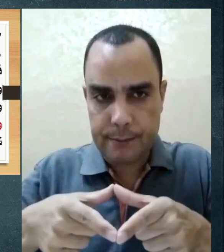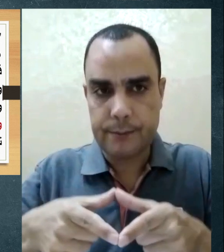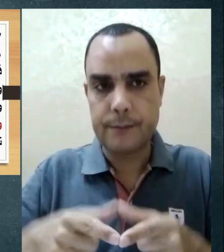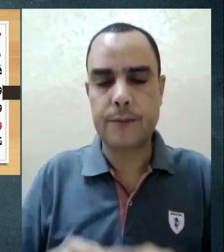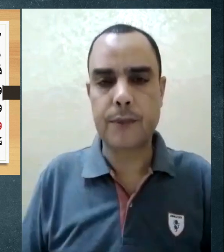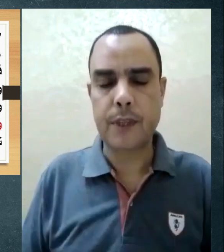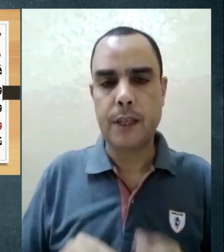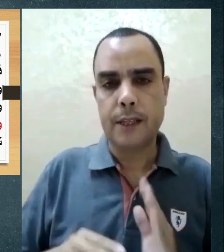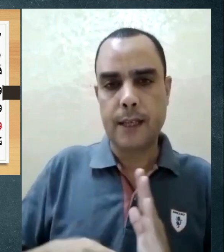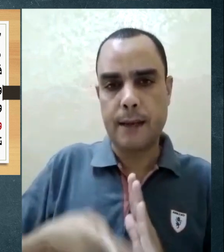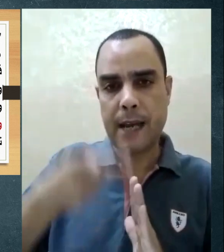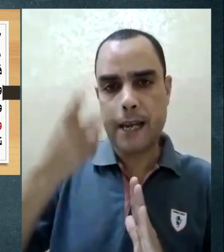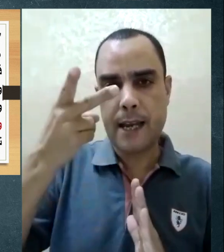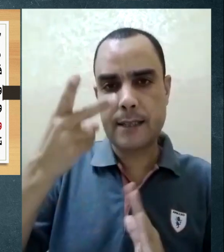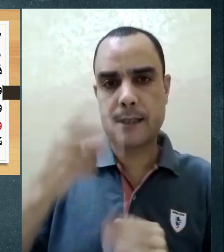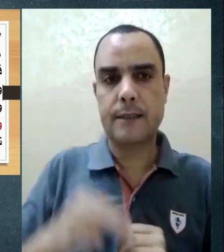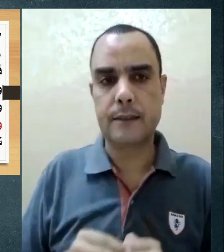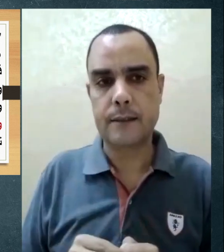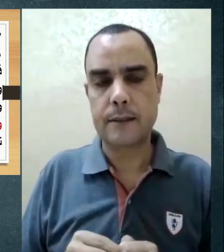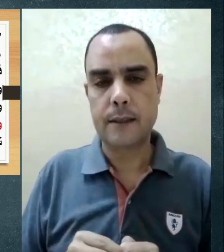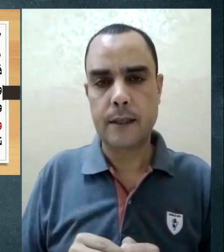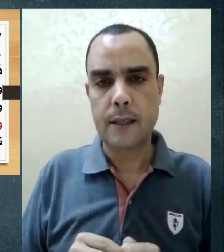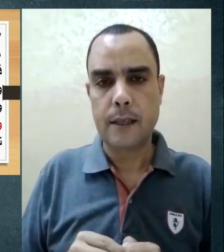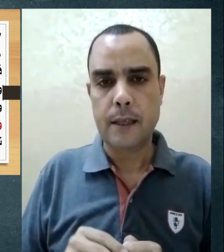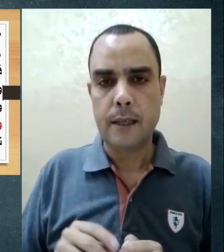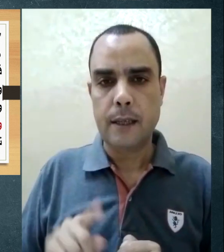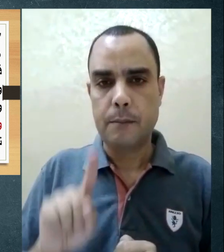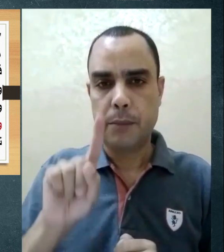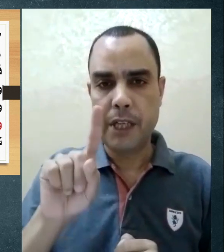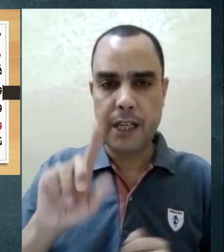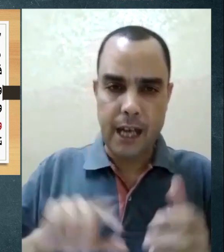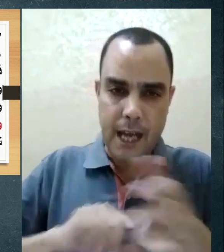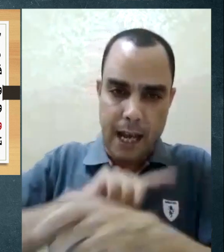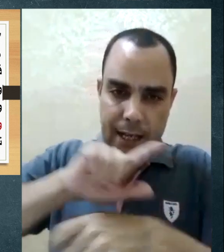وعائلتهم تتميز